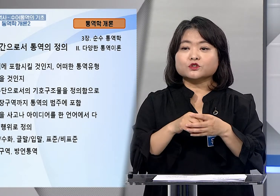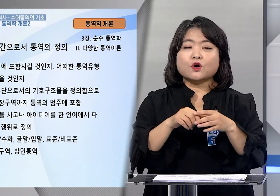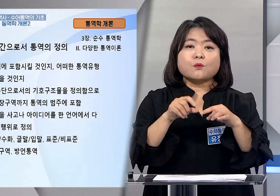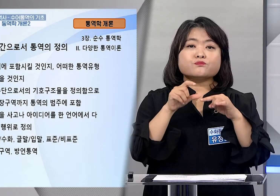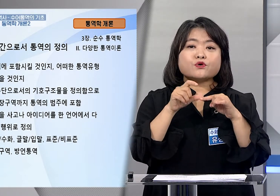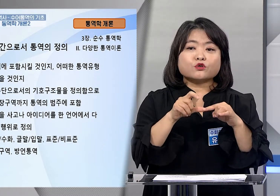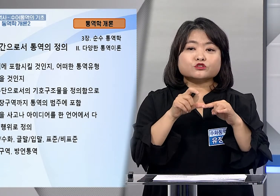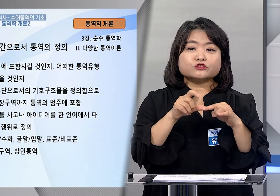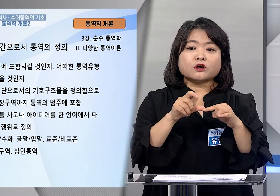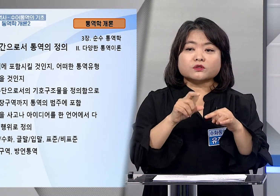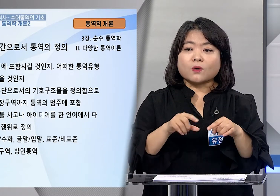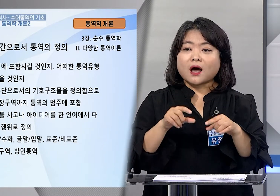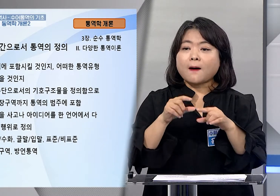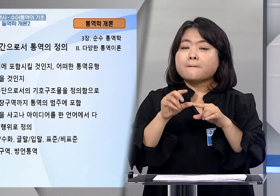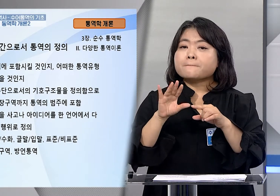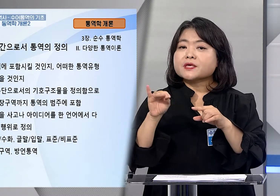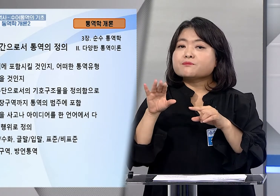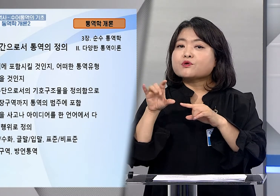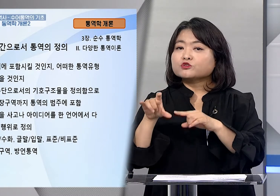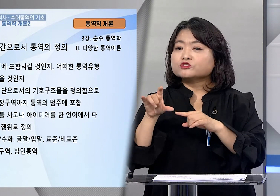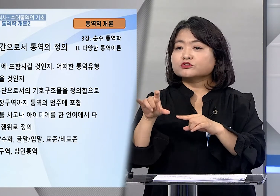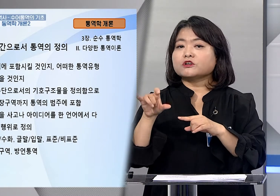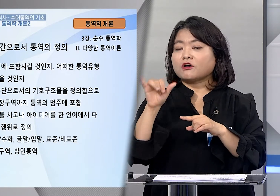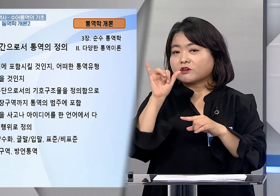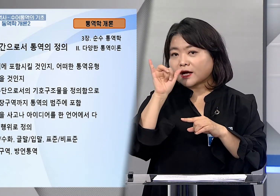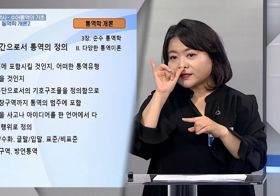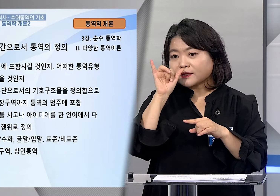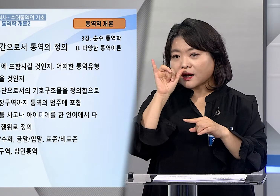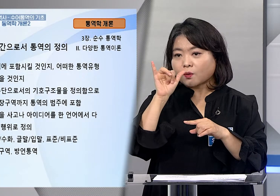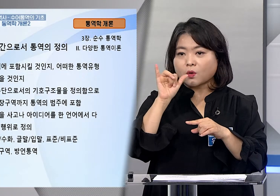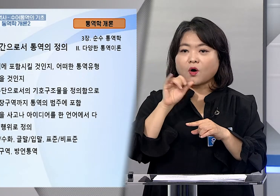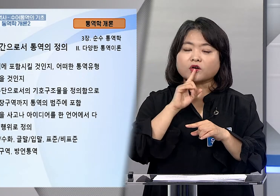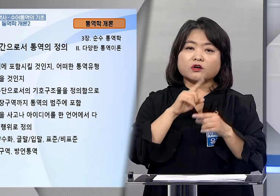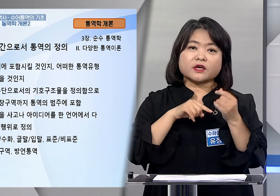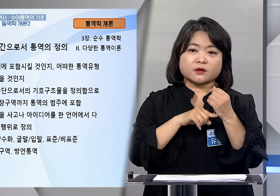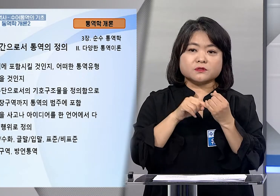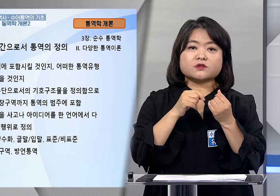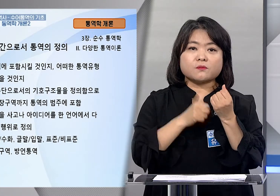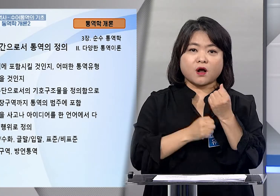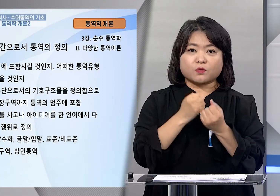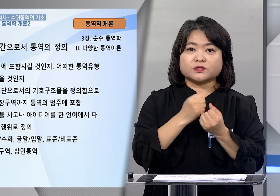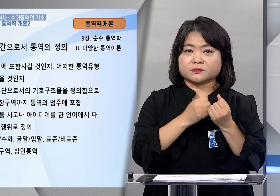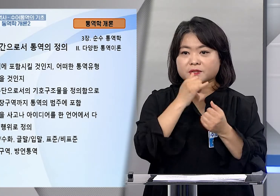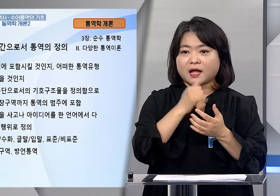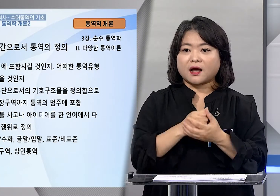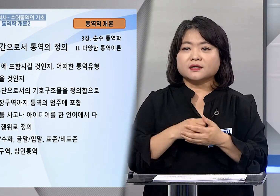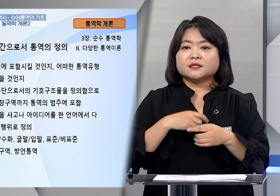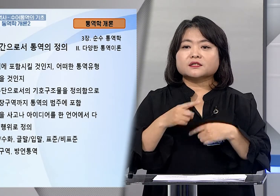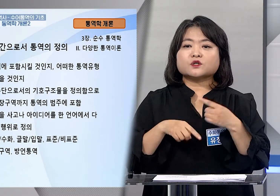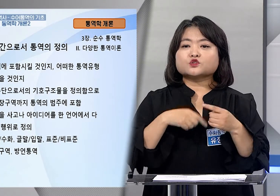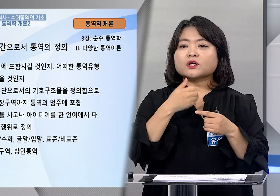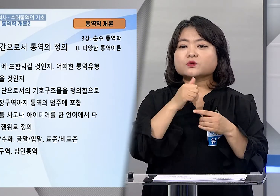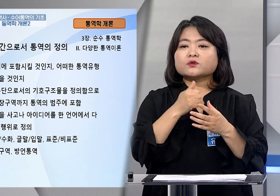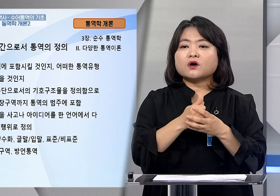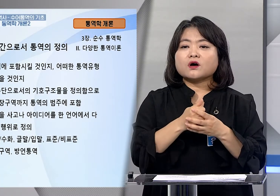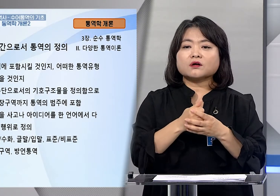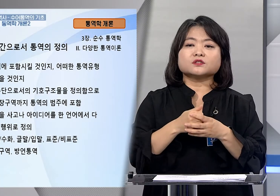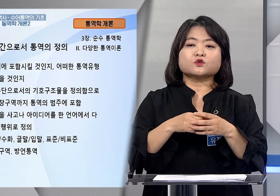표준 언어와 비표준 언어가 있다라고 언어 개념을 설명하고 있습니다. 그리고 수화 통역 그리고